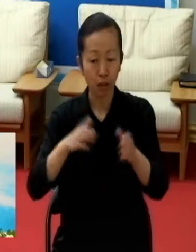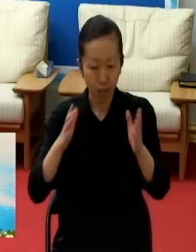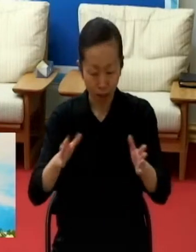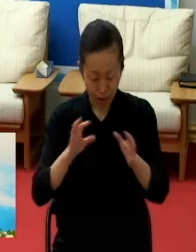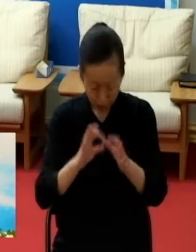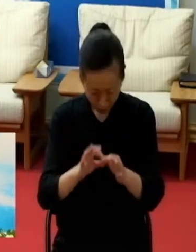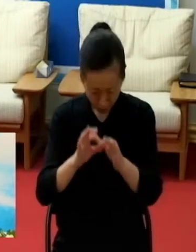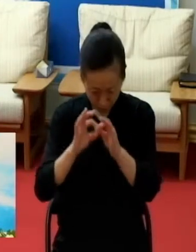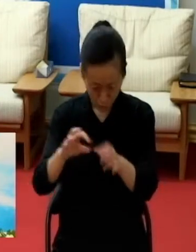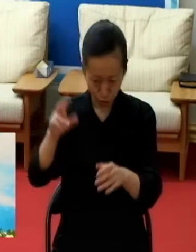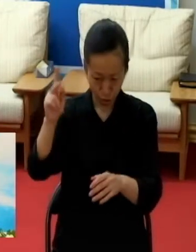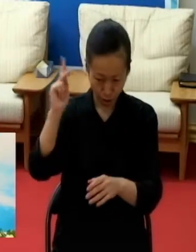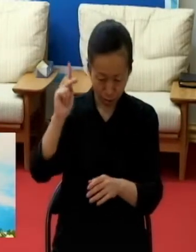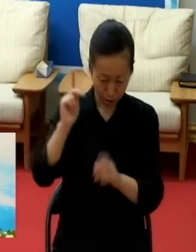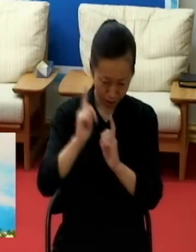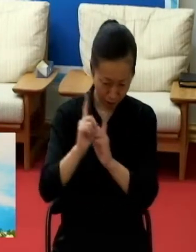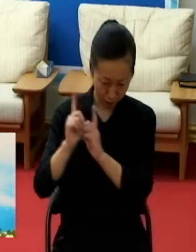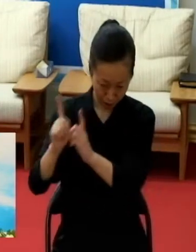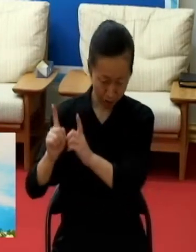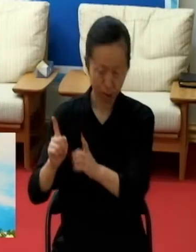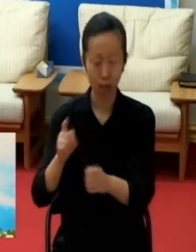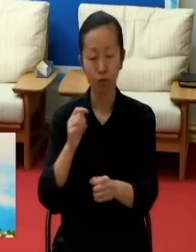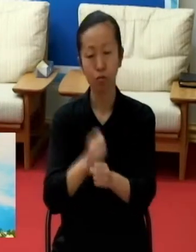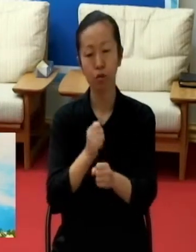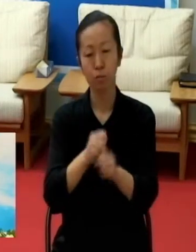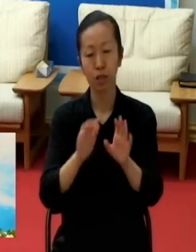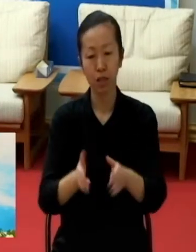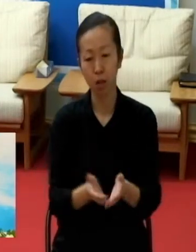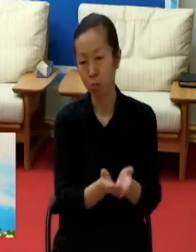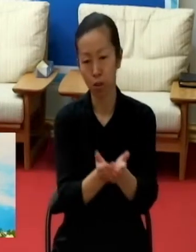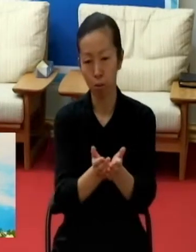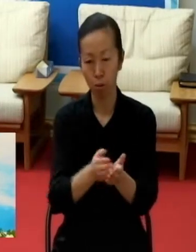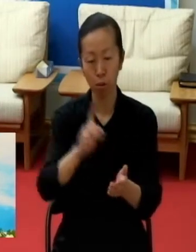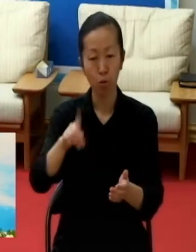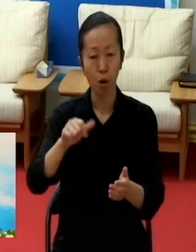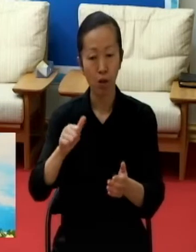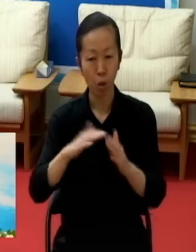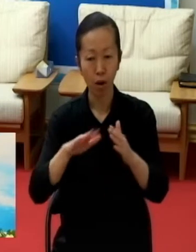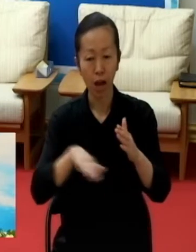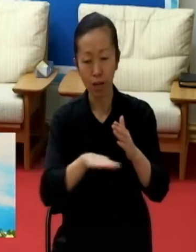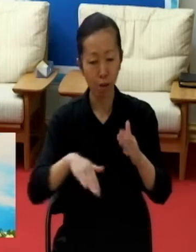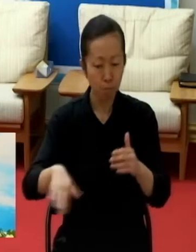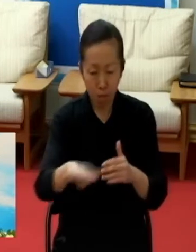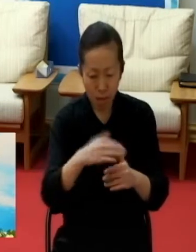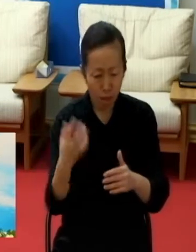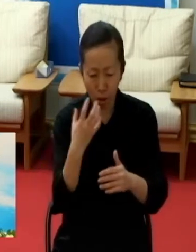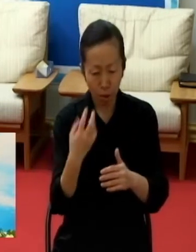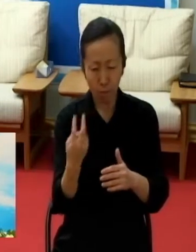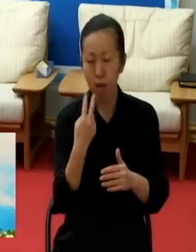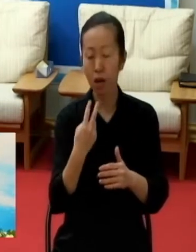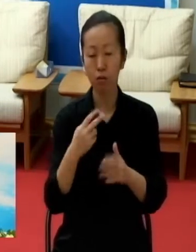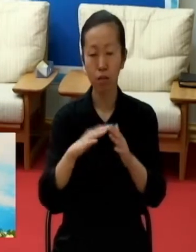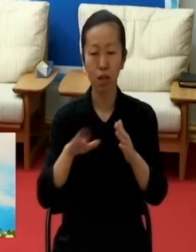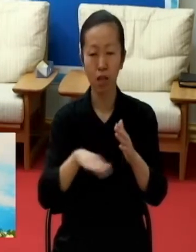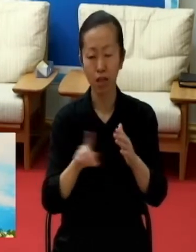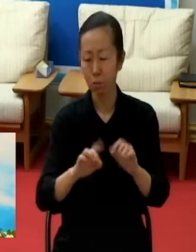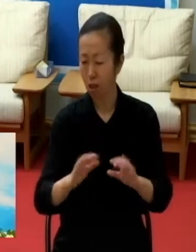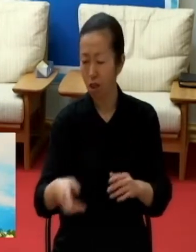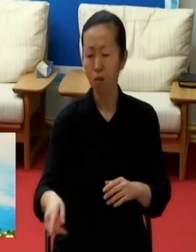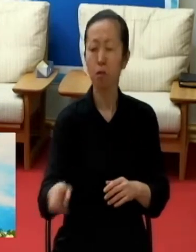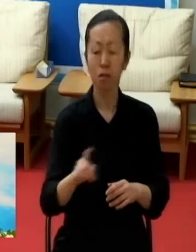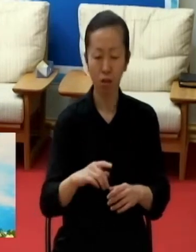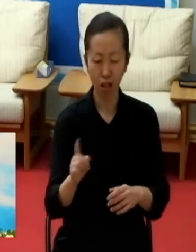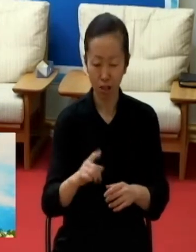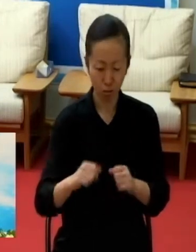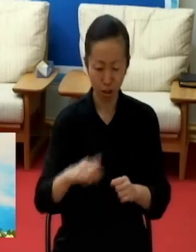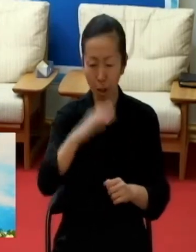모든 사람들이 노아를 보고 비웃었습니다. すべての人はノアを見て嘲笑いました。 내 한 사람이 언약을 붙잡고 여러분들이